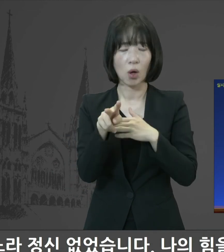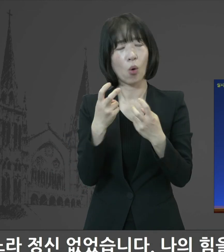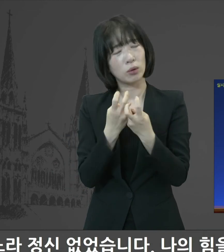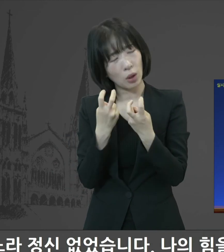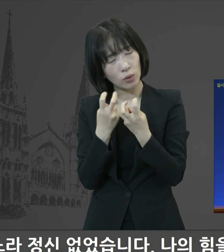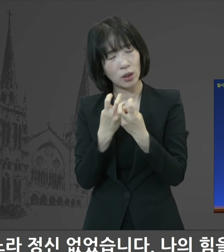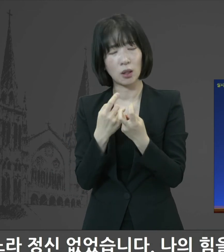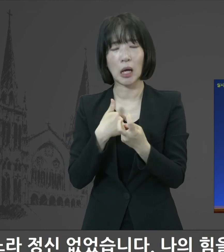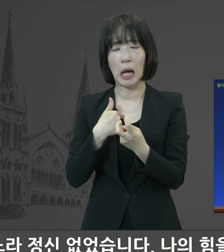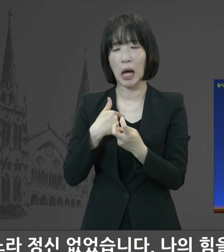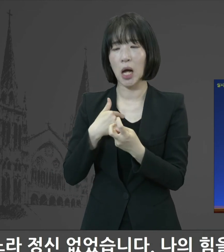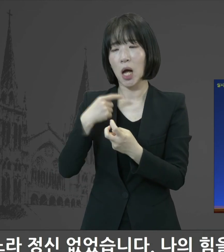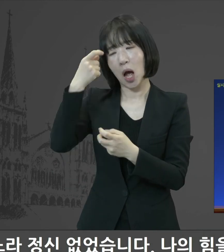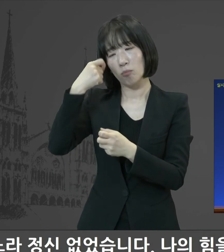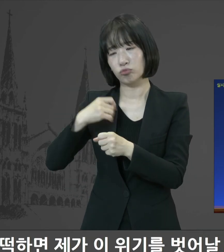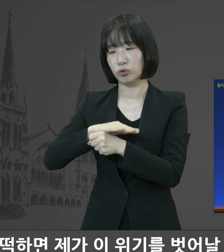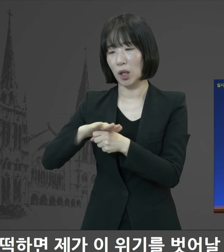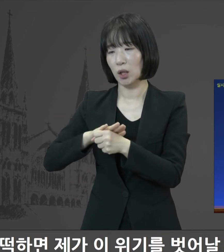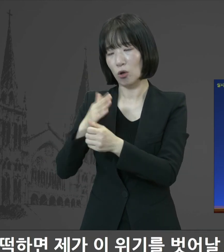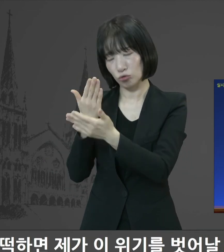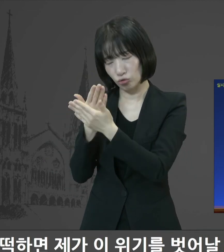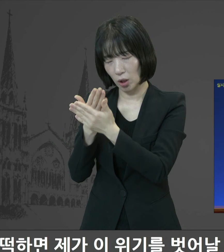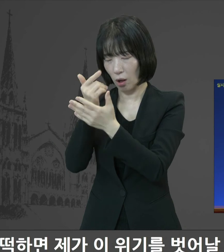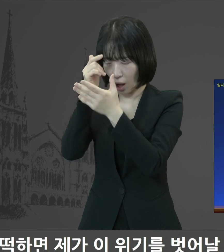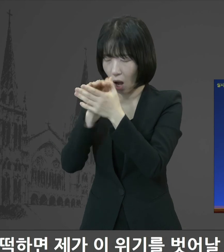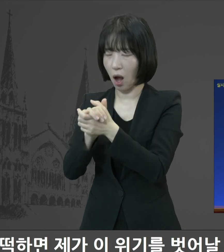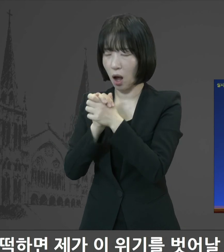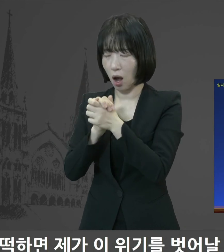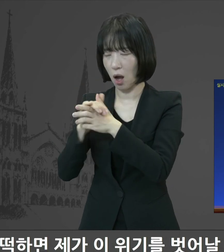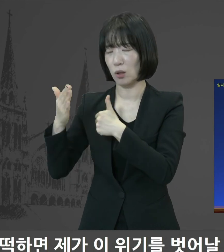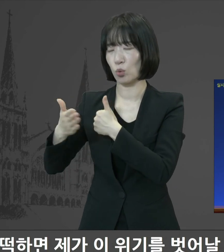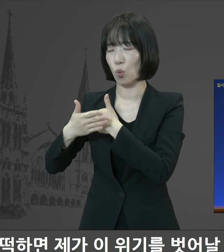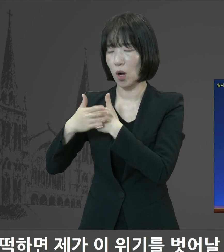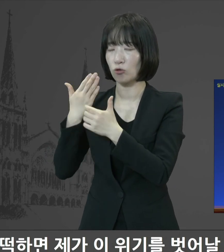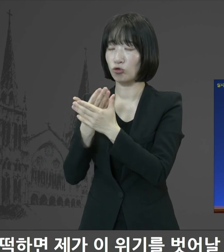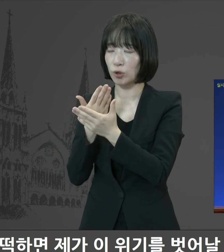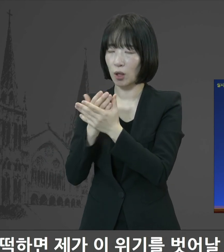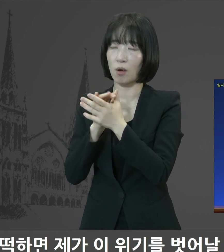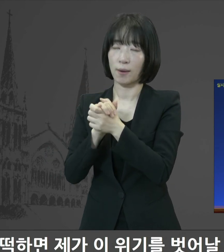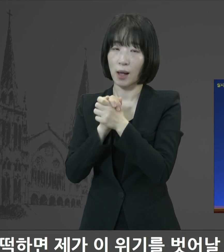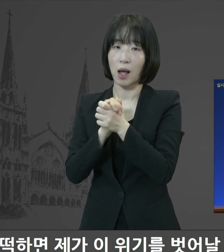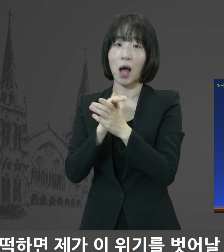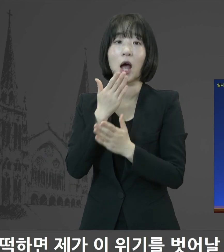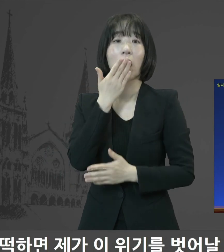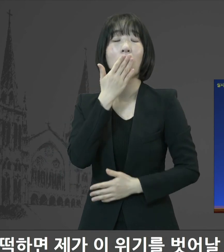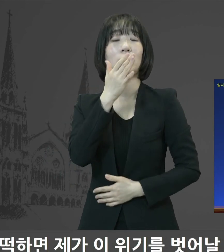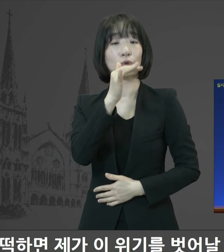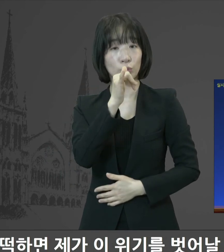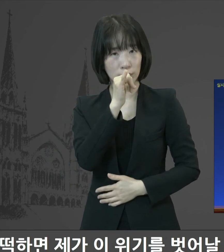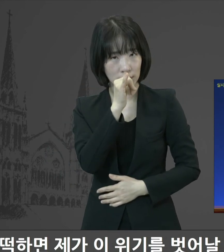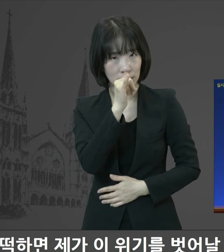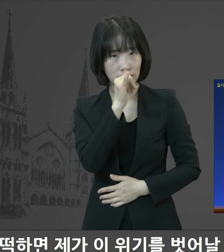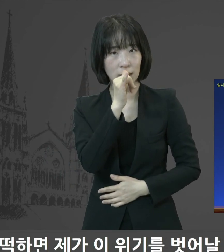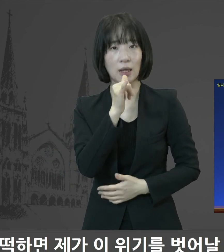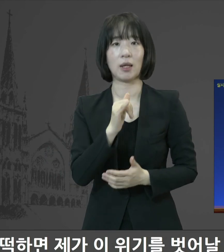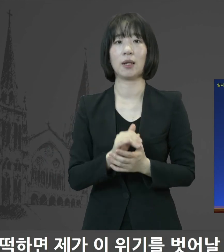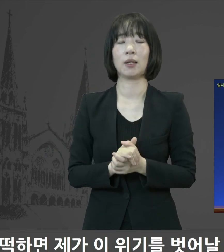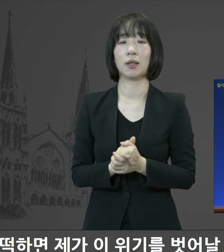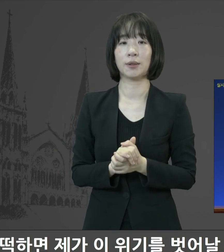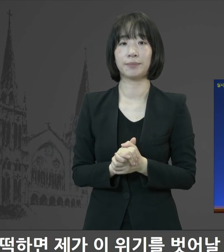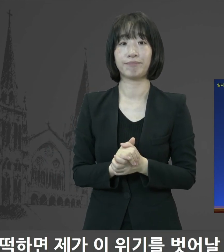형편이 참 딱합니다. 하나님 앞에 사정을 아뢰 수 있습니다. 그 아뢰는 과정 가운데 잠시 하나님하고 좀 씨름도 할 수